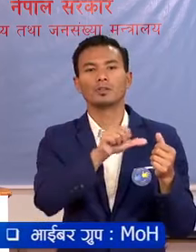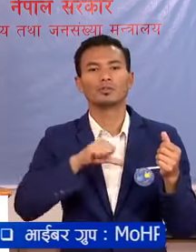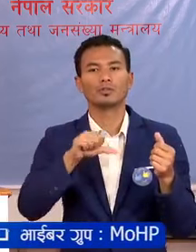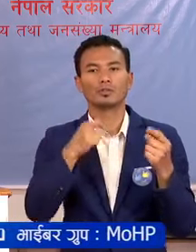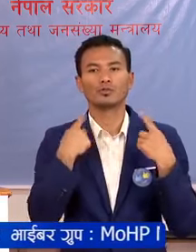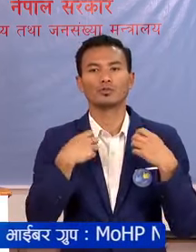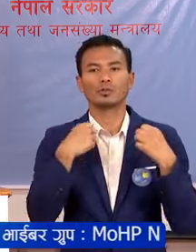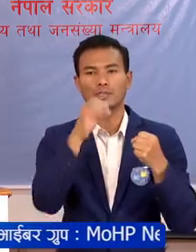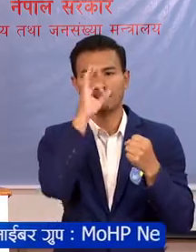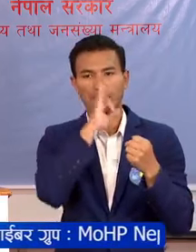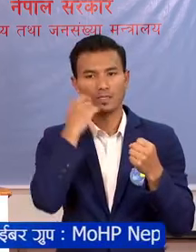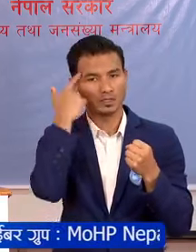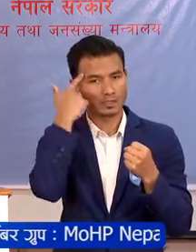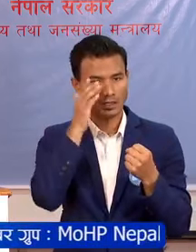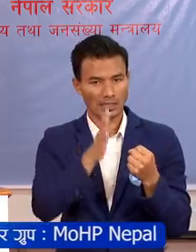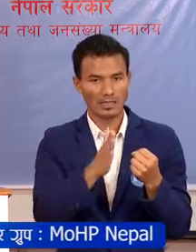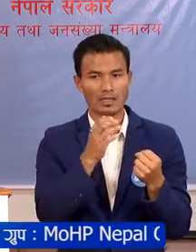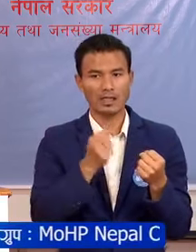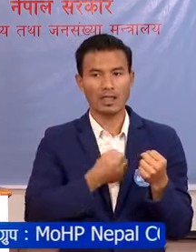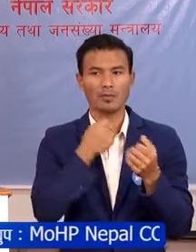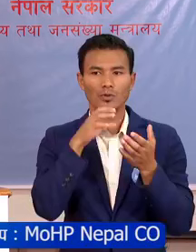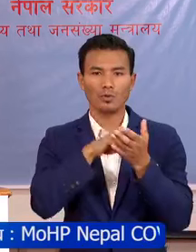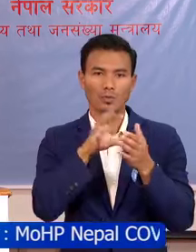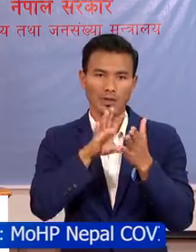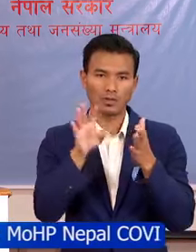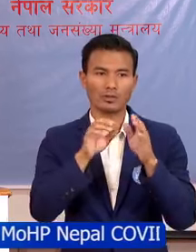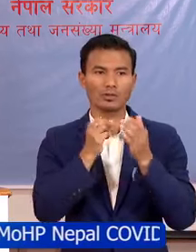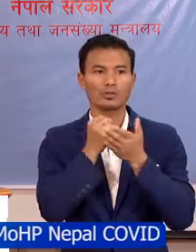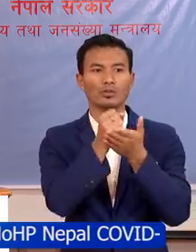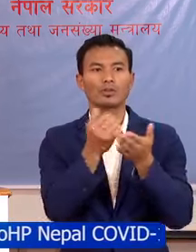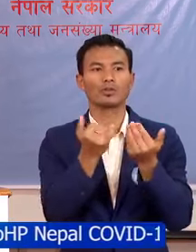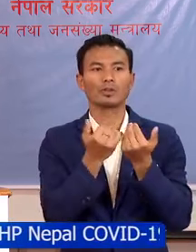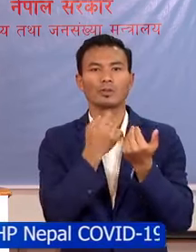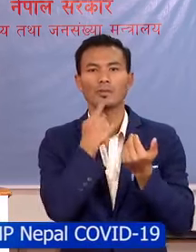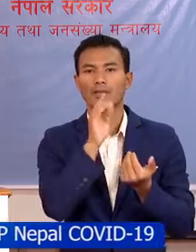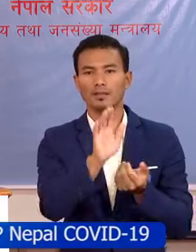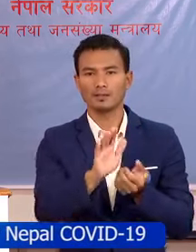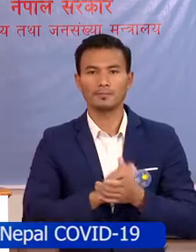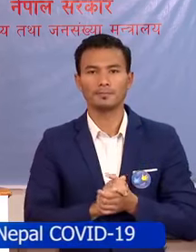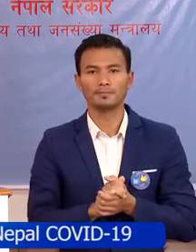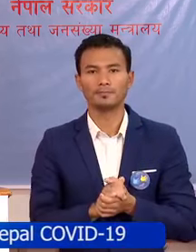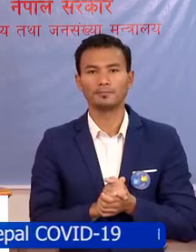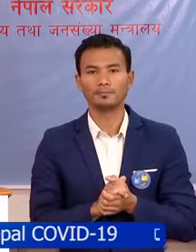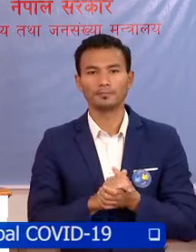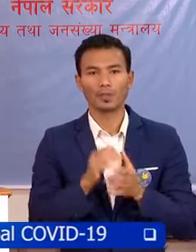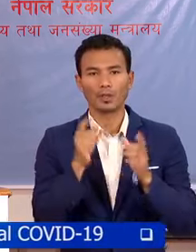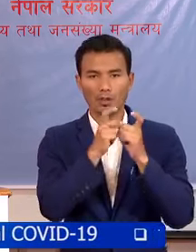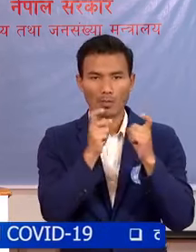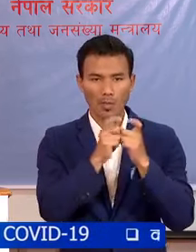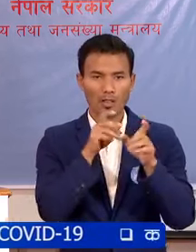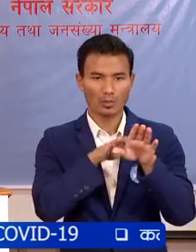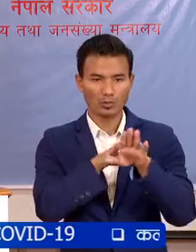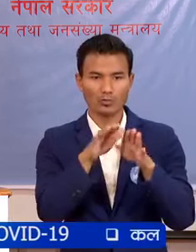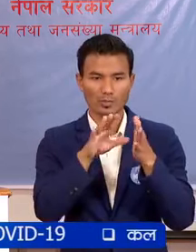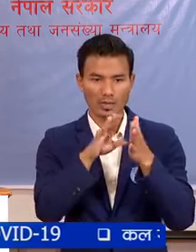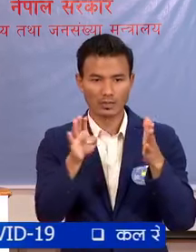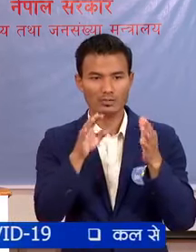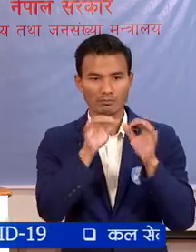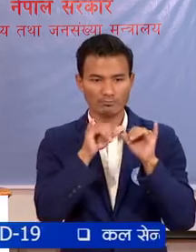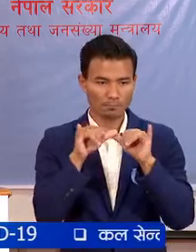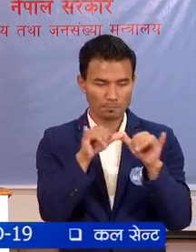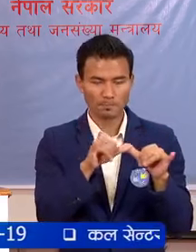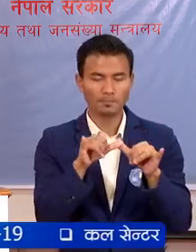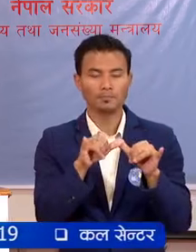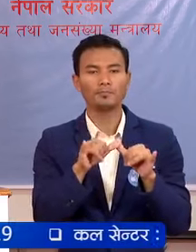बिग्य हरू ले आफनो तर्फाट स्वयक गर्ने प्रतिवत ता जायर भयको छां आमिले भयका चल्पल अरू लाई कमपायल गरे र